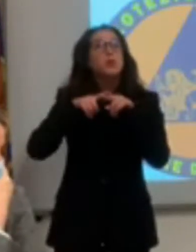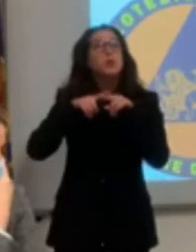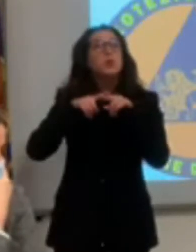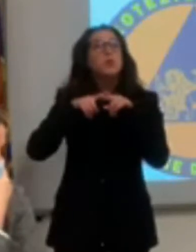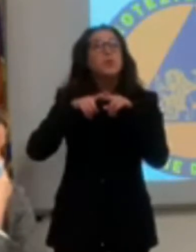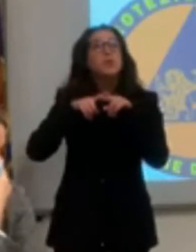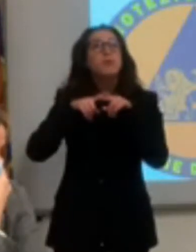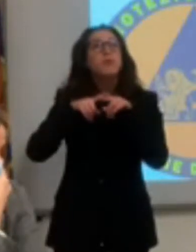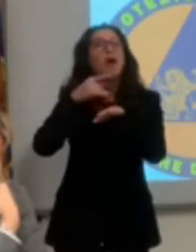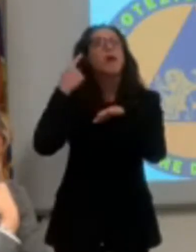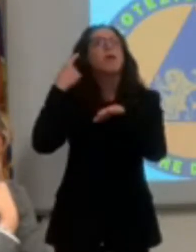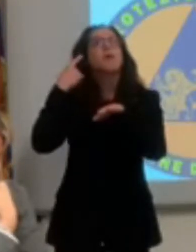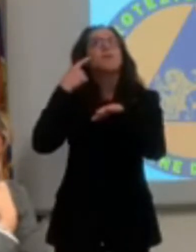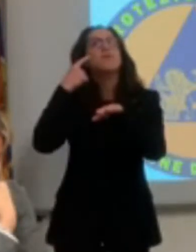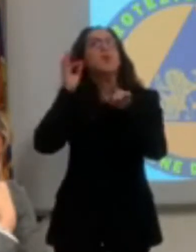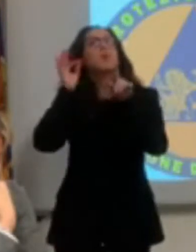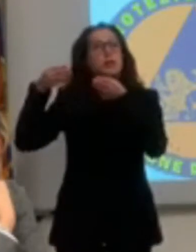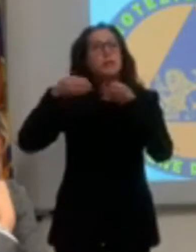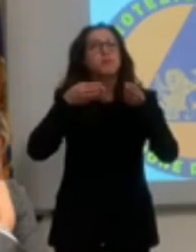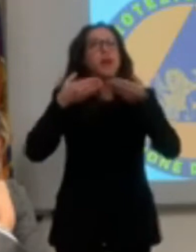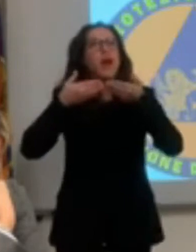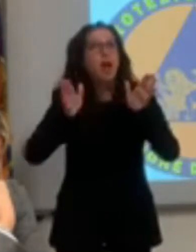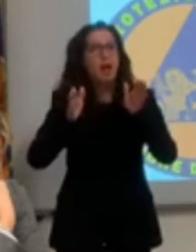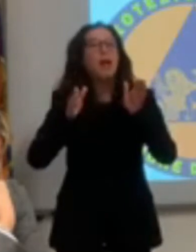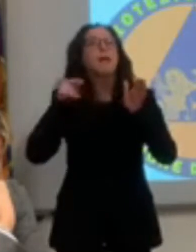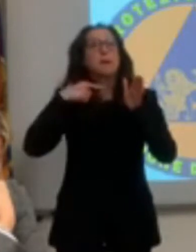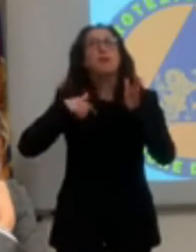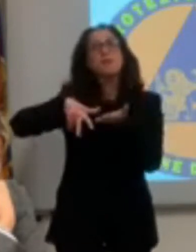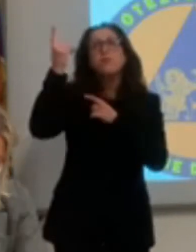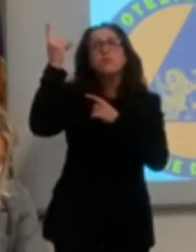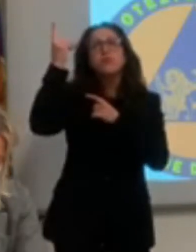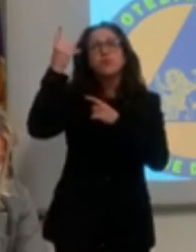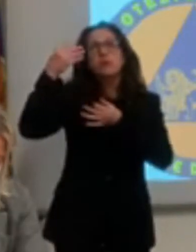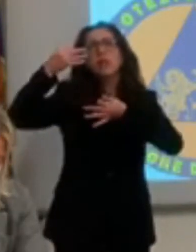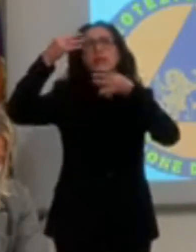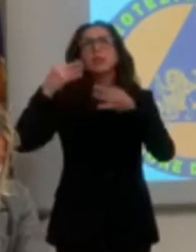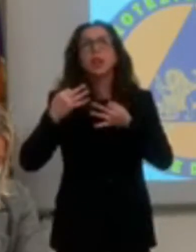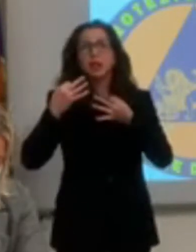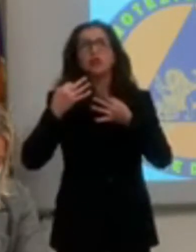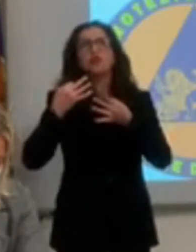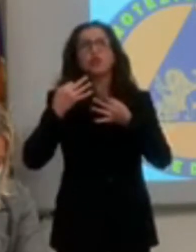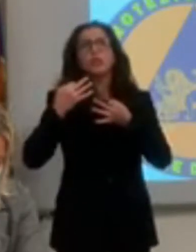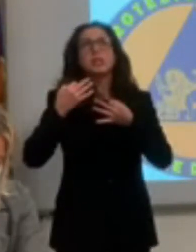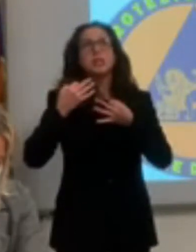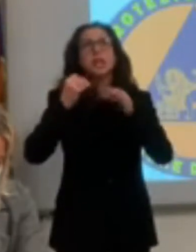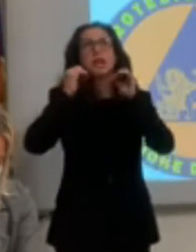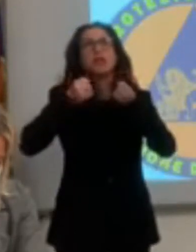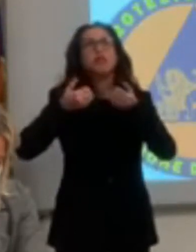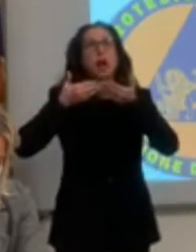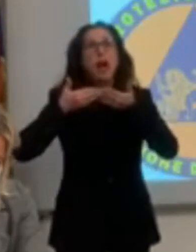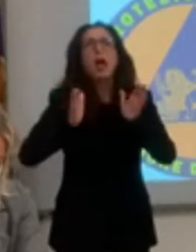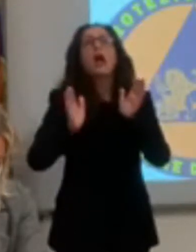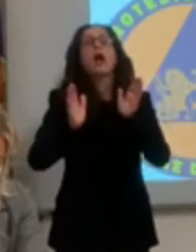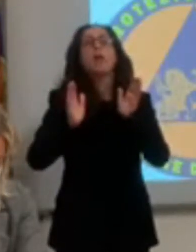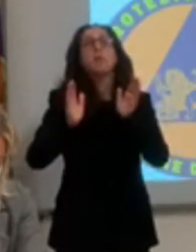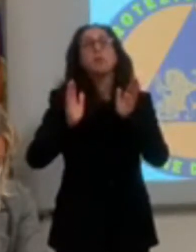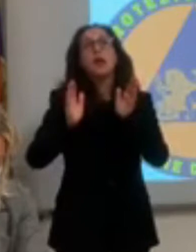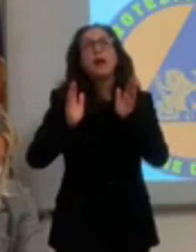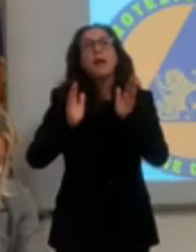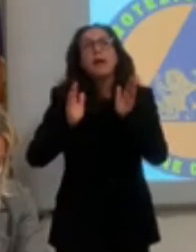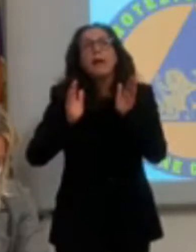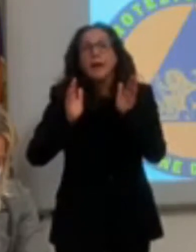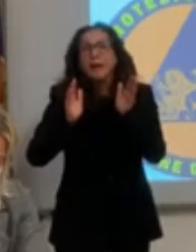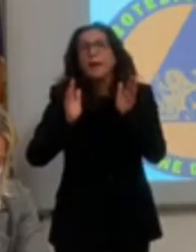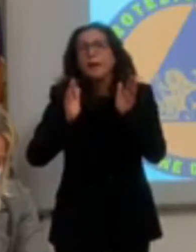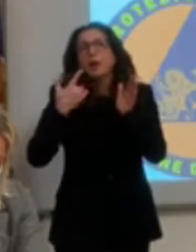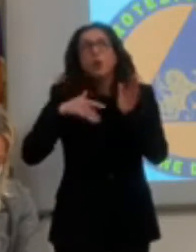linee guida per l'apertura che non vuol dire abbiamo segnato gol ricordo che c'è questo paventato rinnovo del